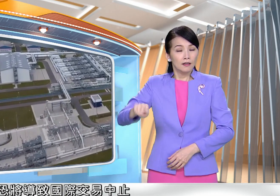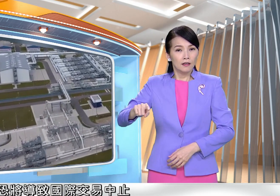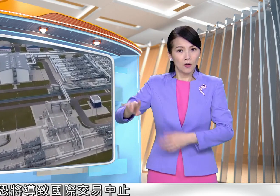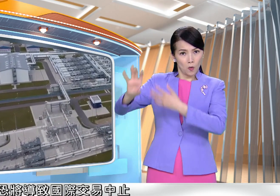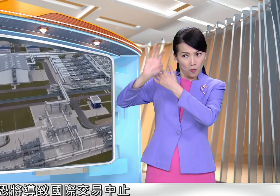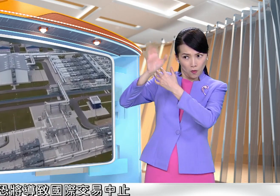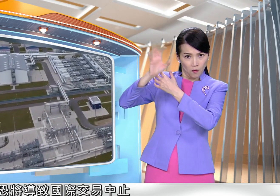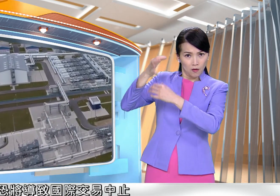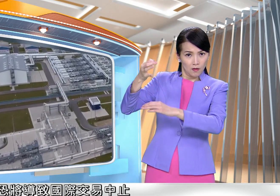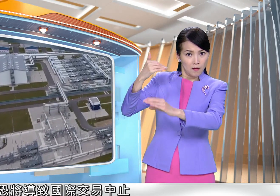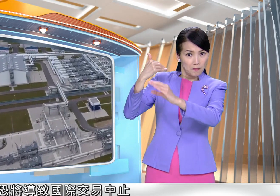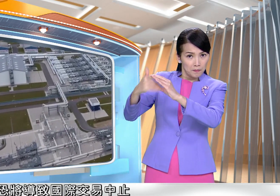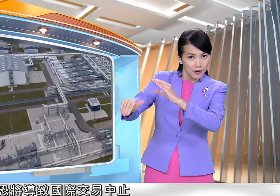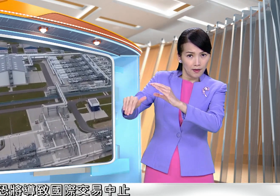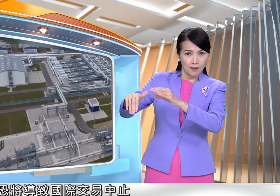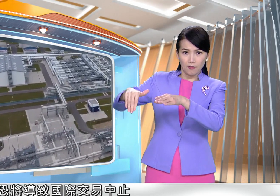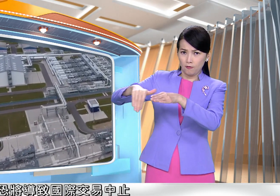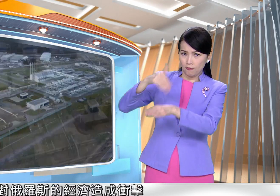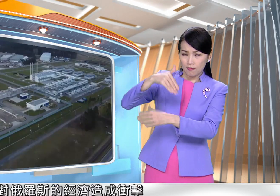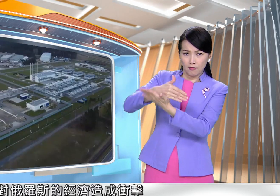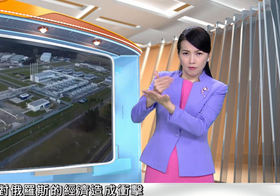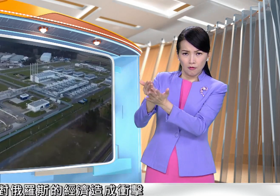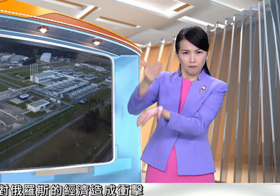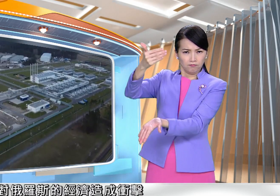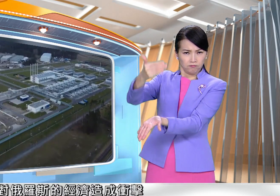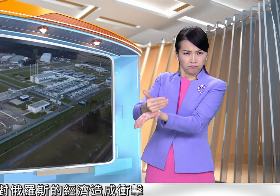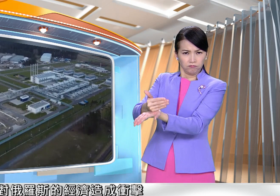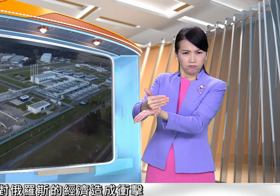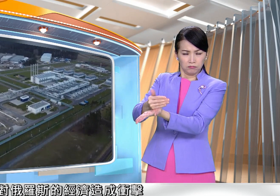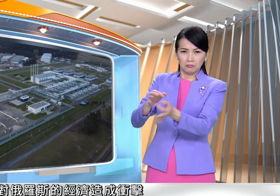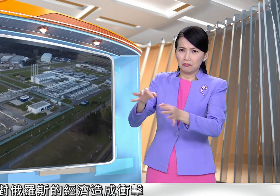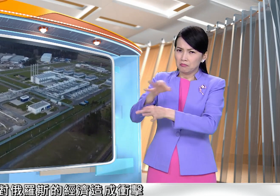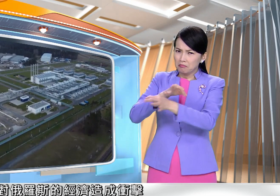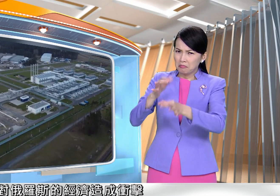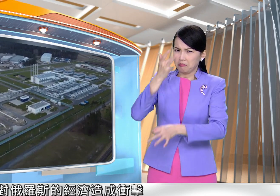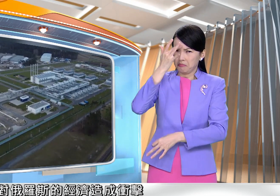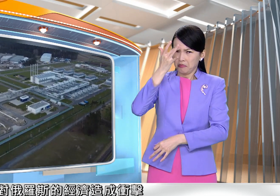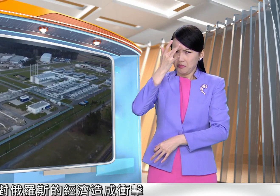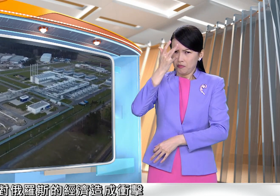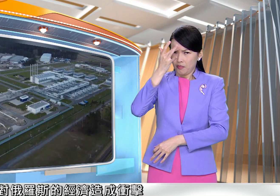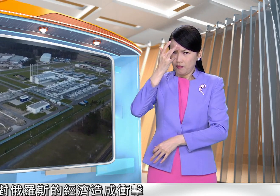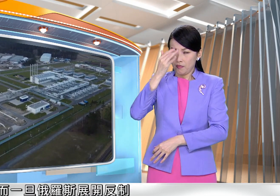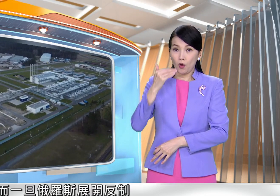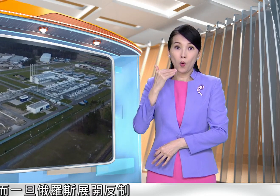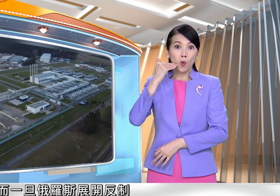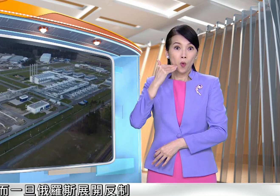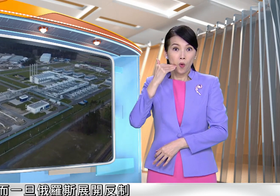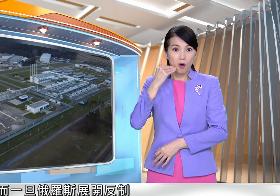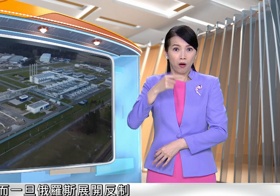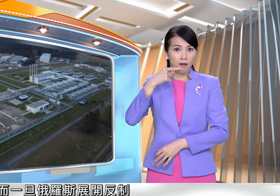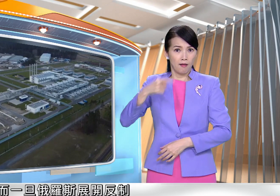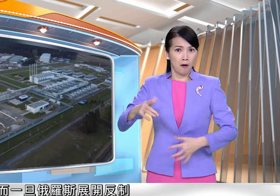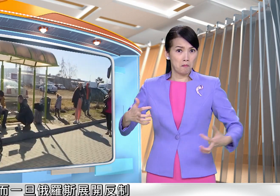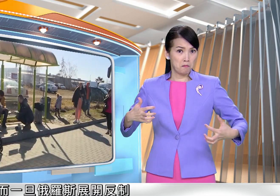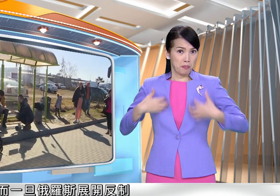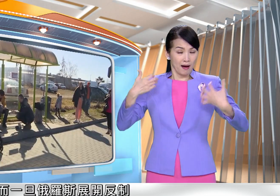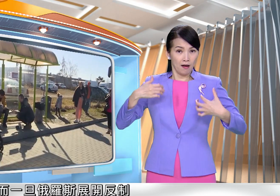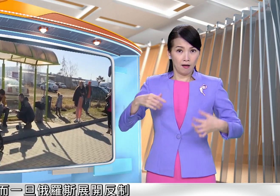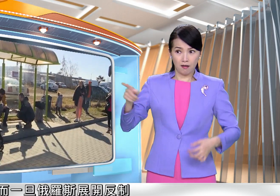交易终止，对俄罗斯的经济造成冲击。一旦俄罗斯展开反制，把输